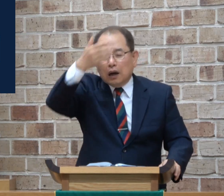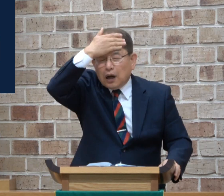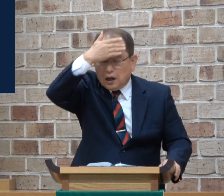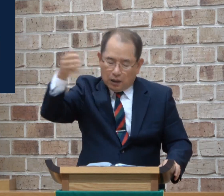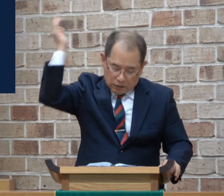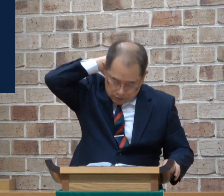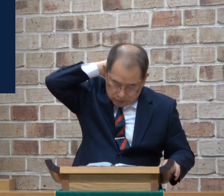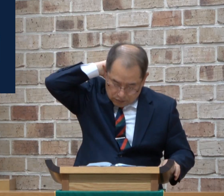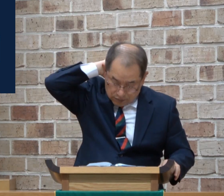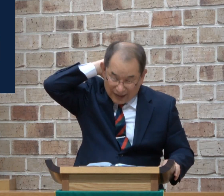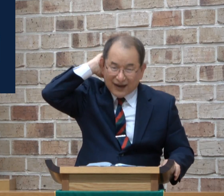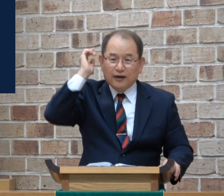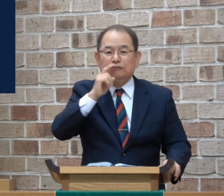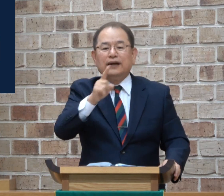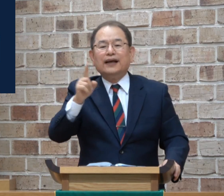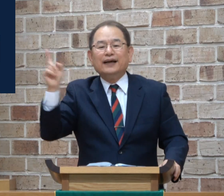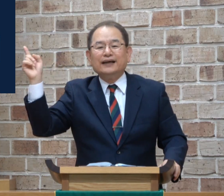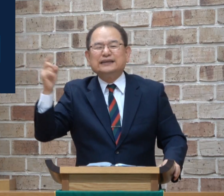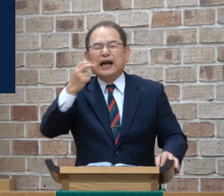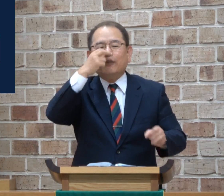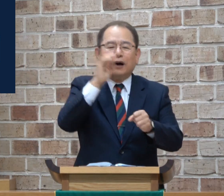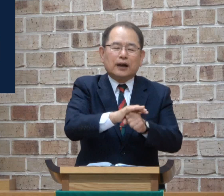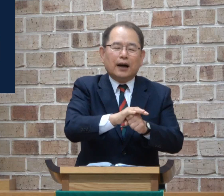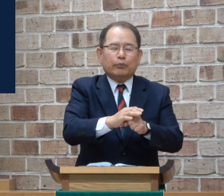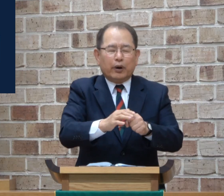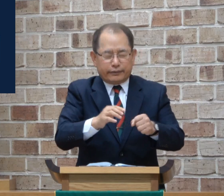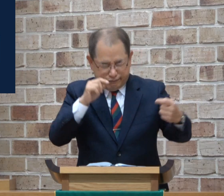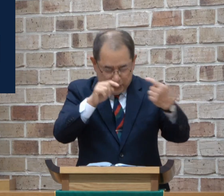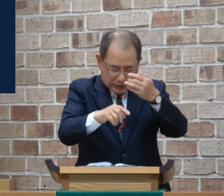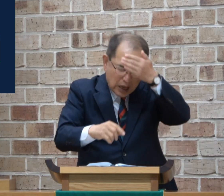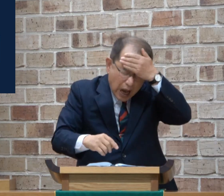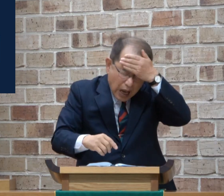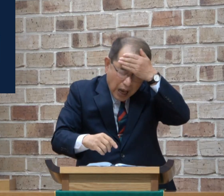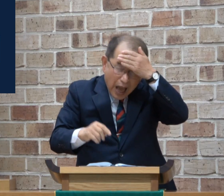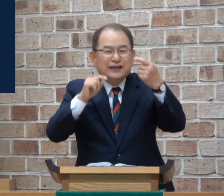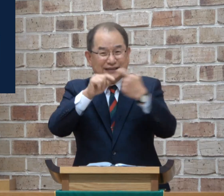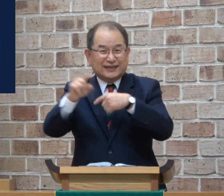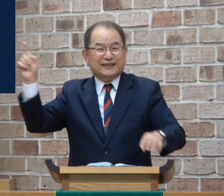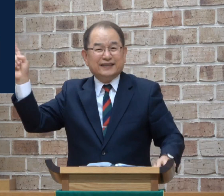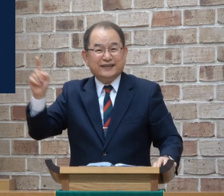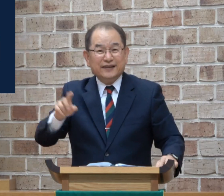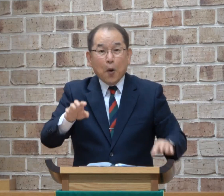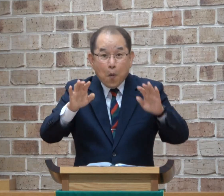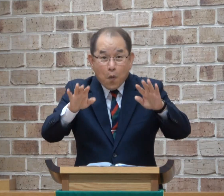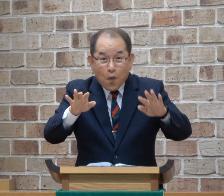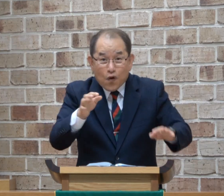뜻입니다. 뭐 아이고야 이런 뜻인데 지금은 어떻게 바뀌었냐면